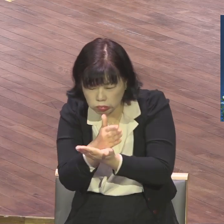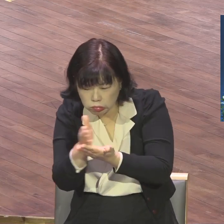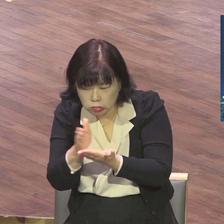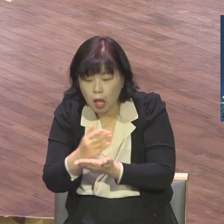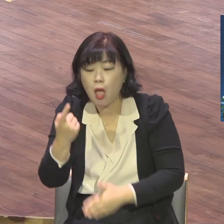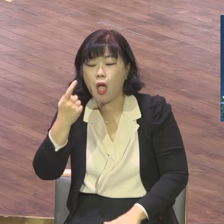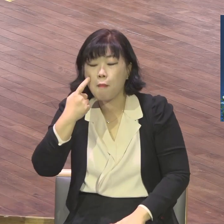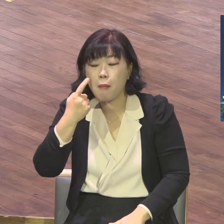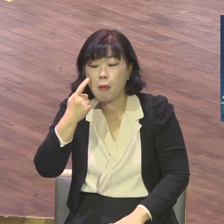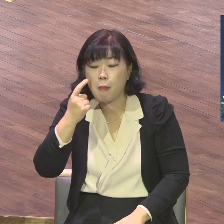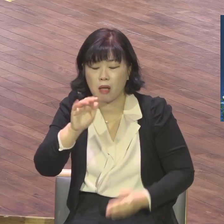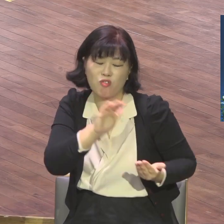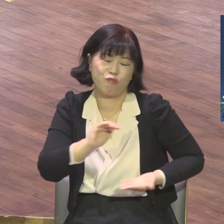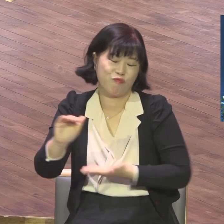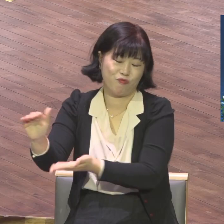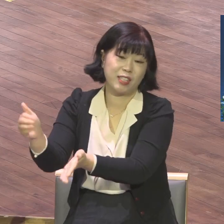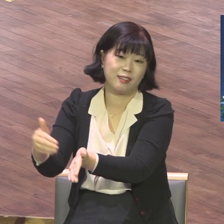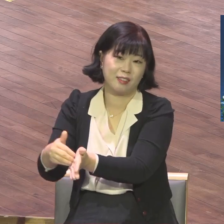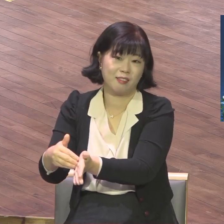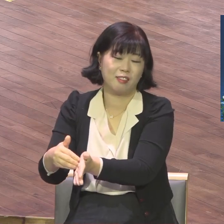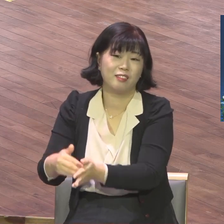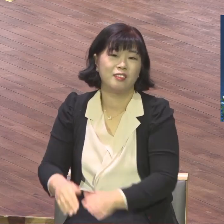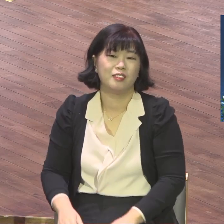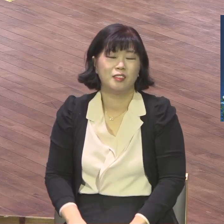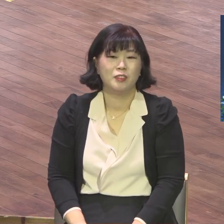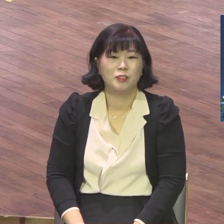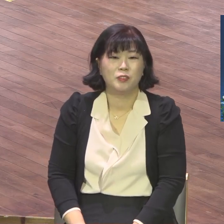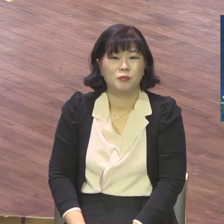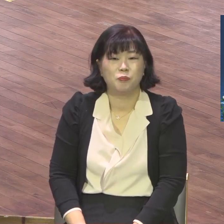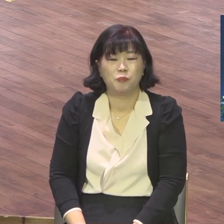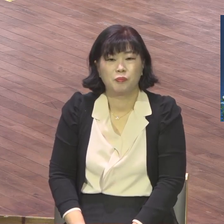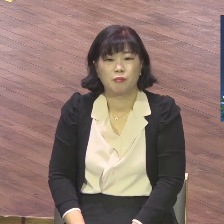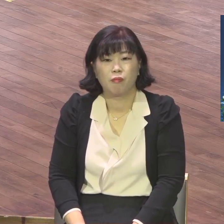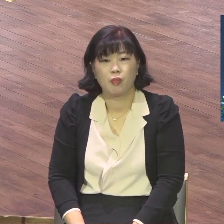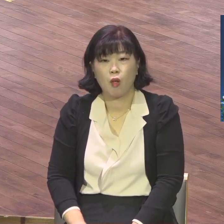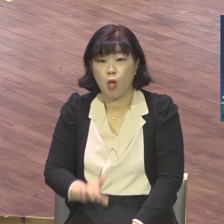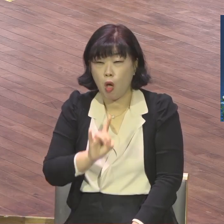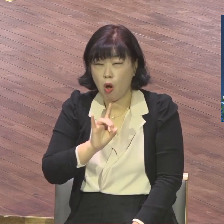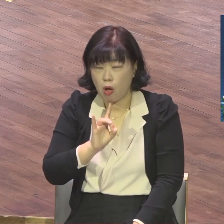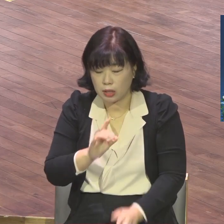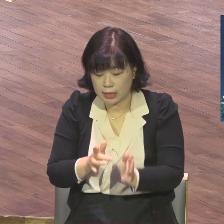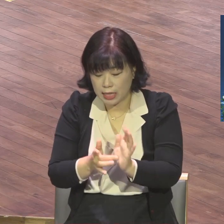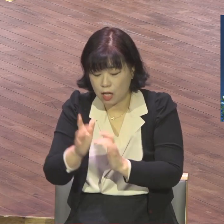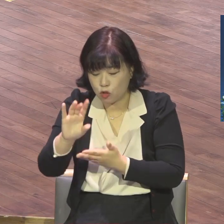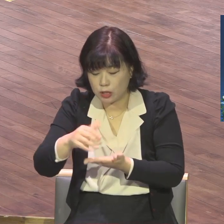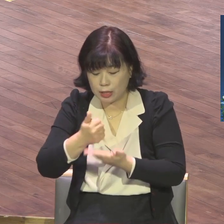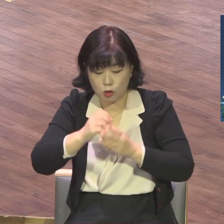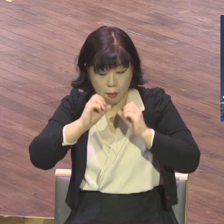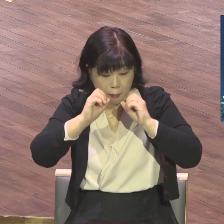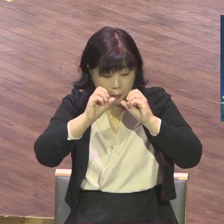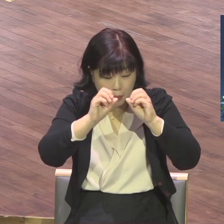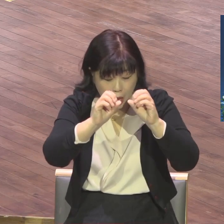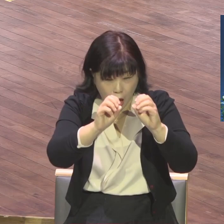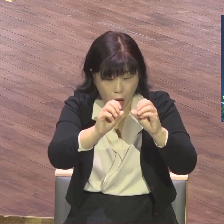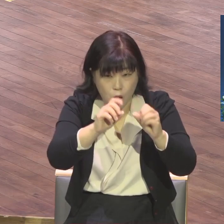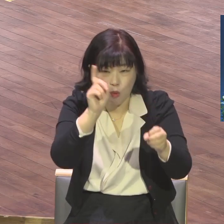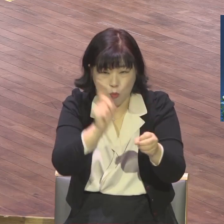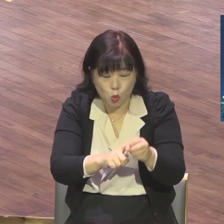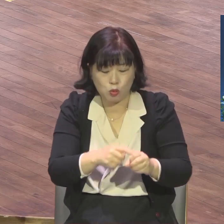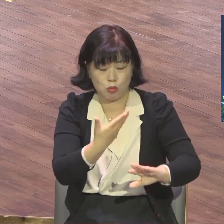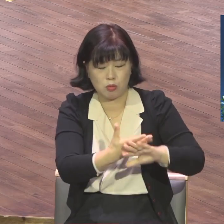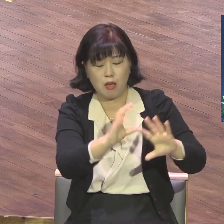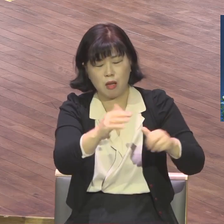해달라고, 같이 가고 싶다고. 자, 이렇게 지금 오직 예수가 그리스도라는 사실을 증거하는 현장에 함께 하려는 분이 많이